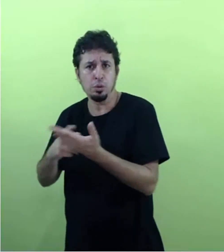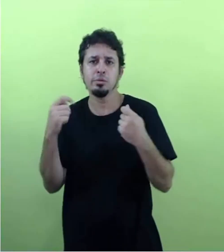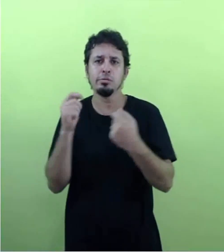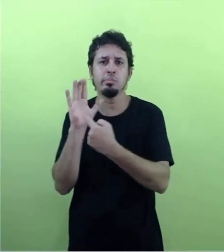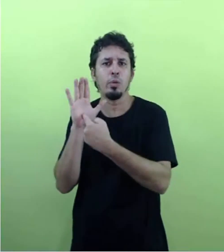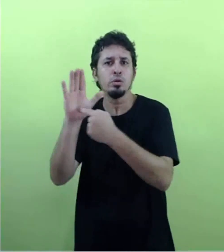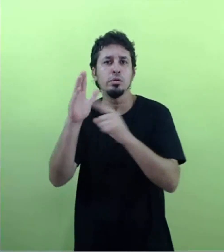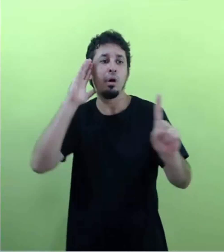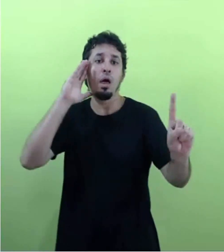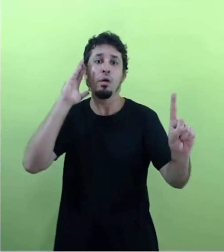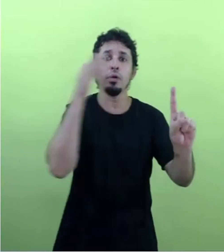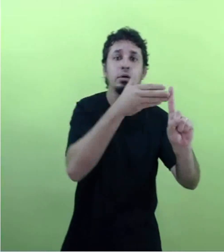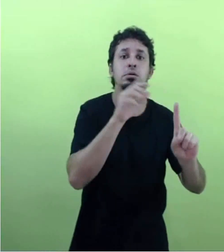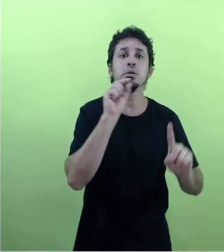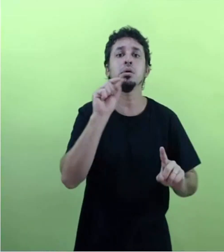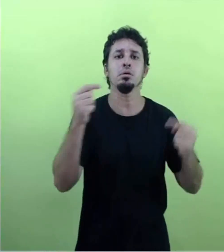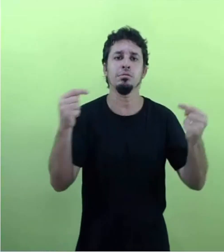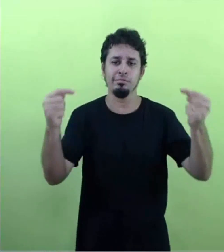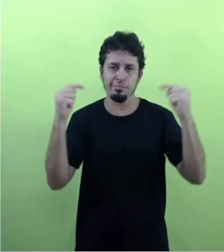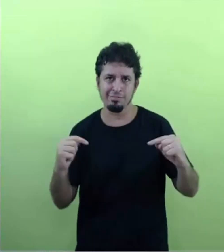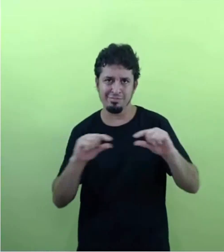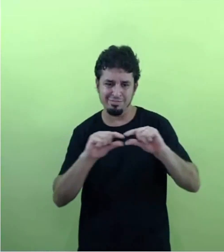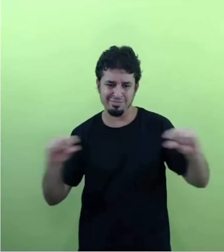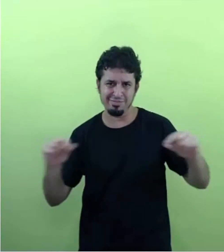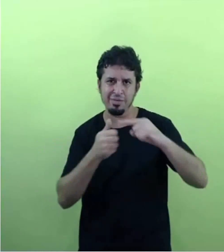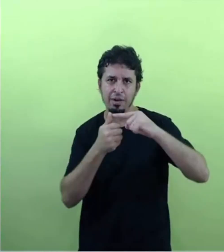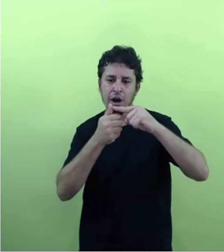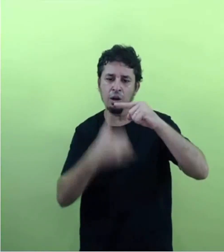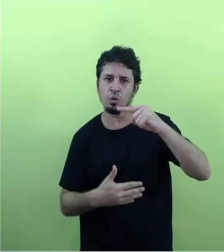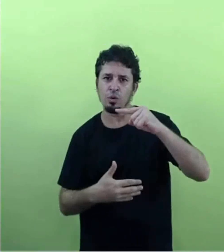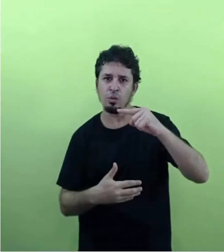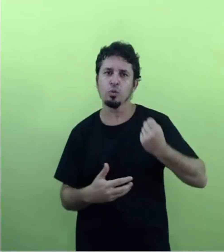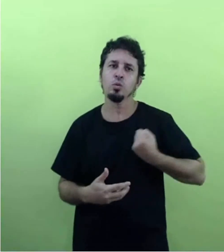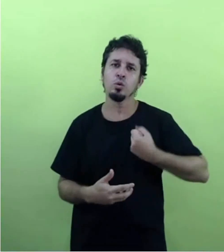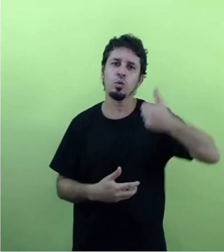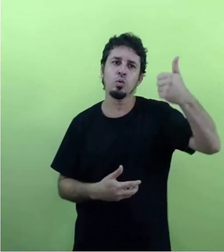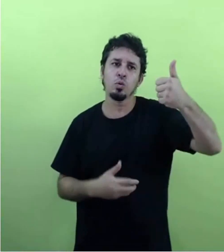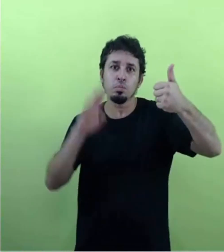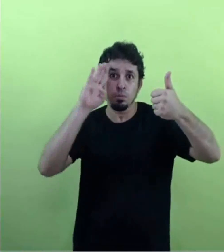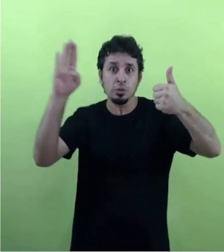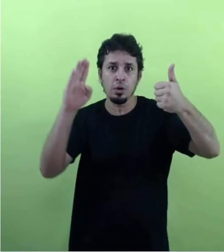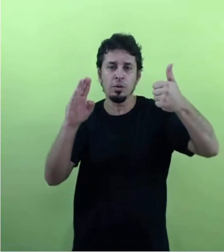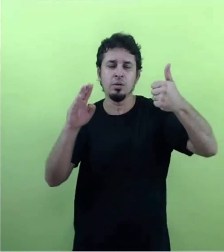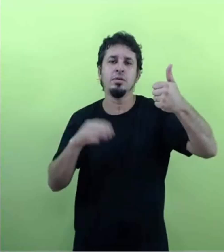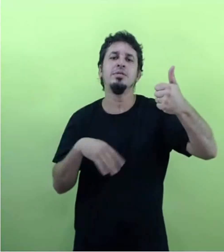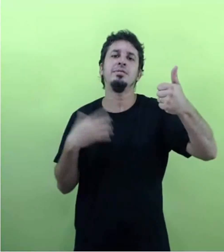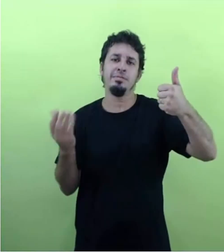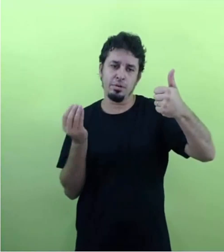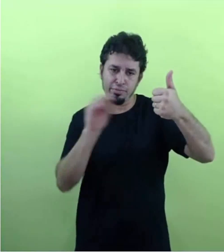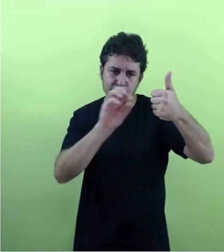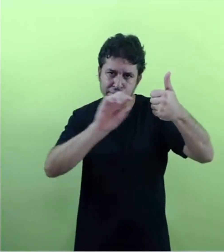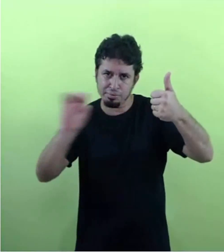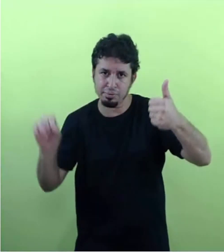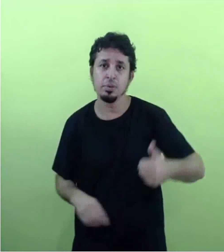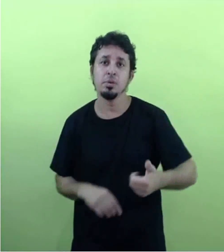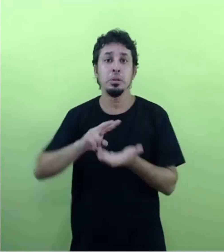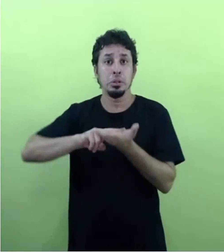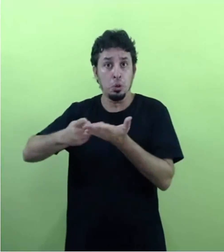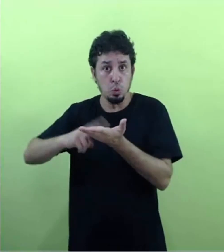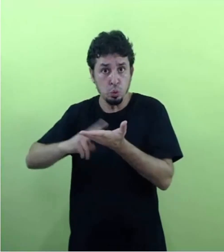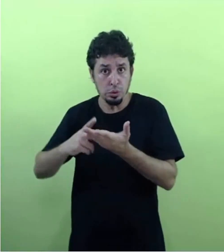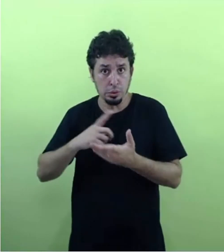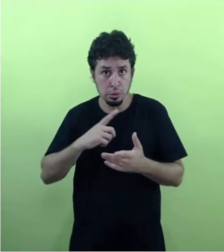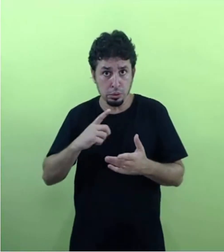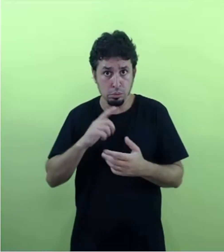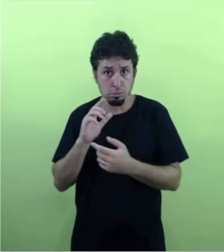fazer referência ao item de rodapé e o respectivo número, normalmente o número 1. Para as traduções